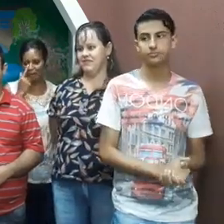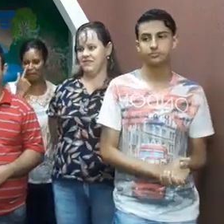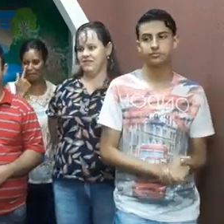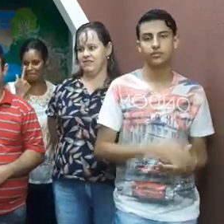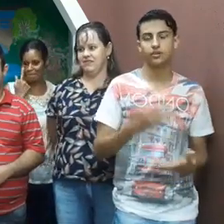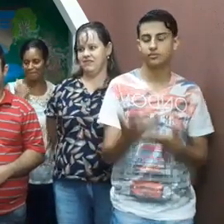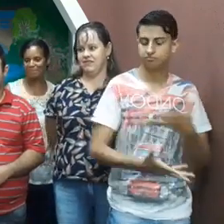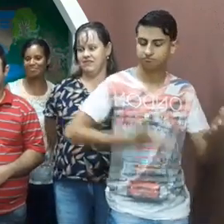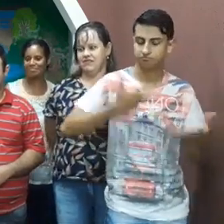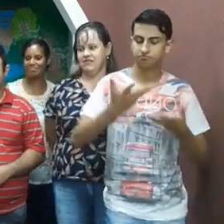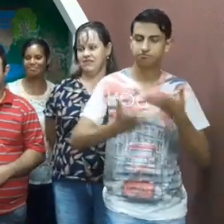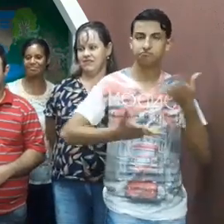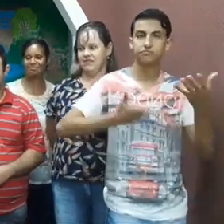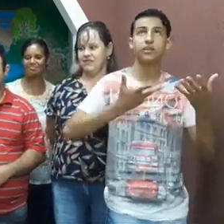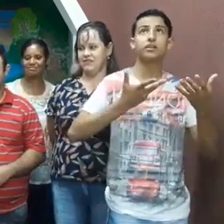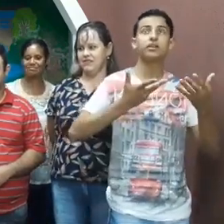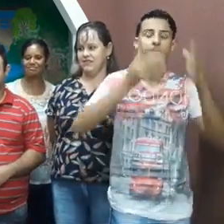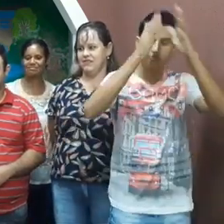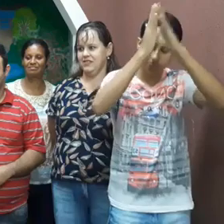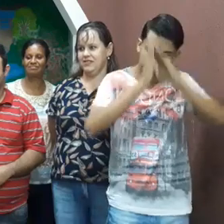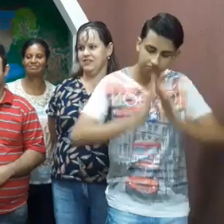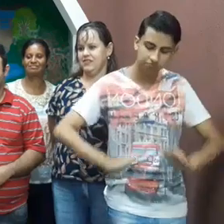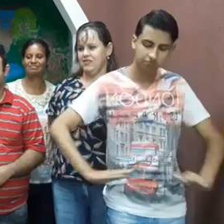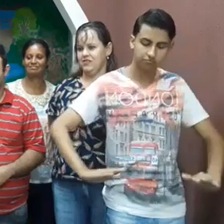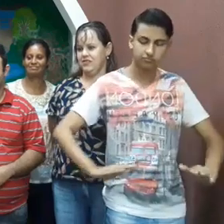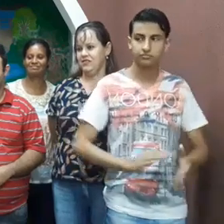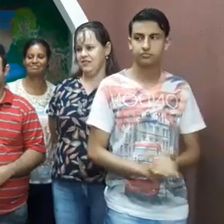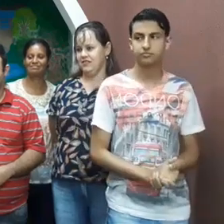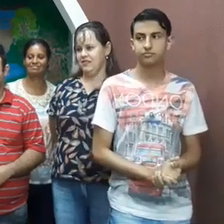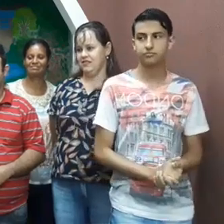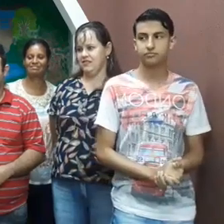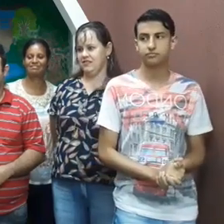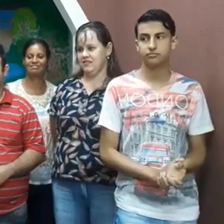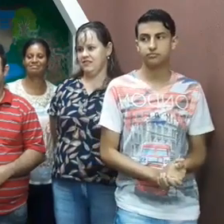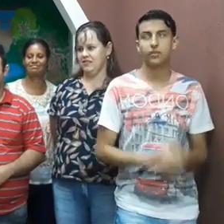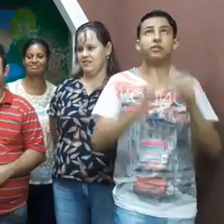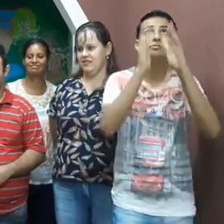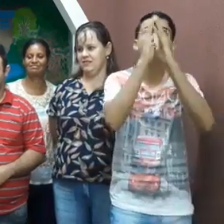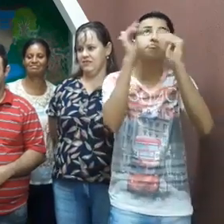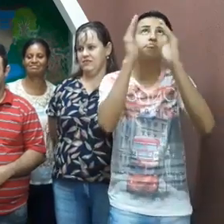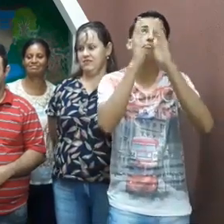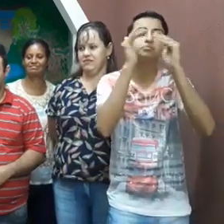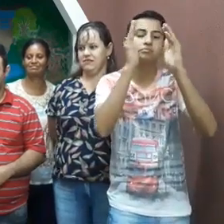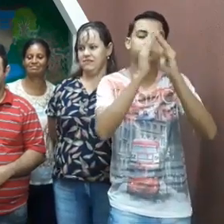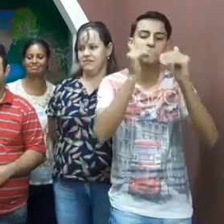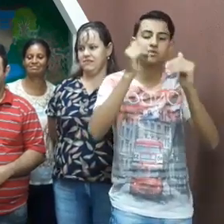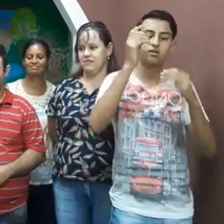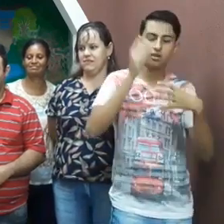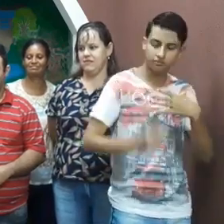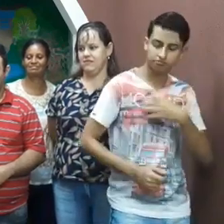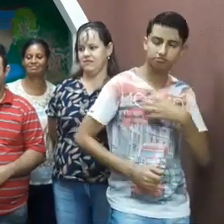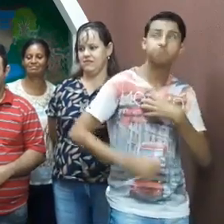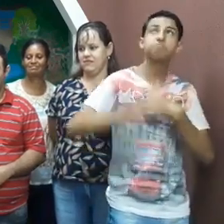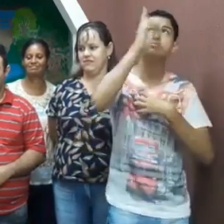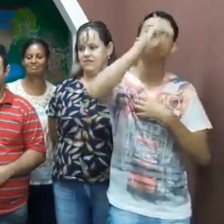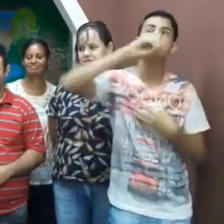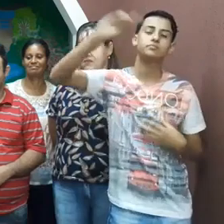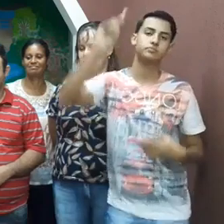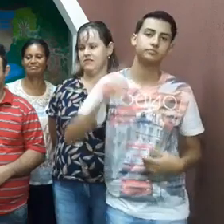de servir, de adorar e de buscar a presença